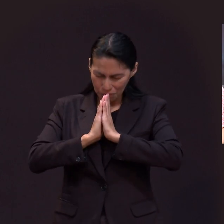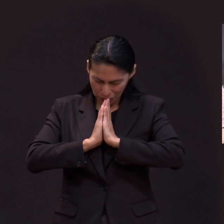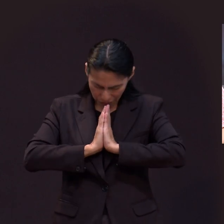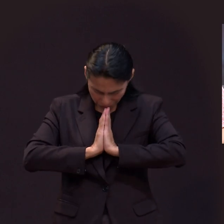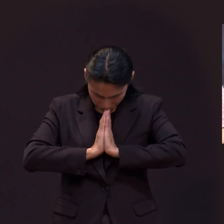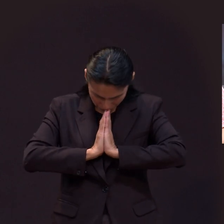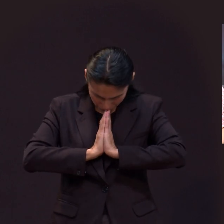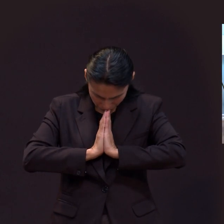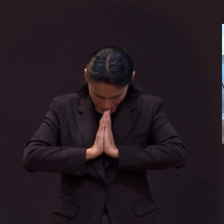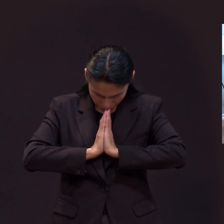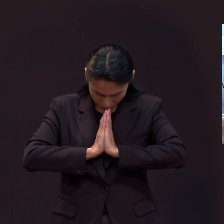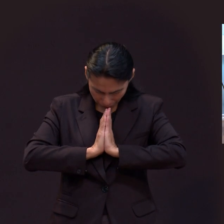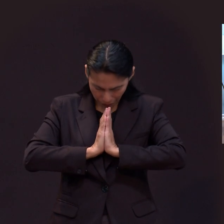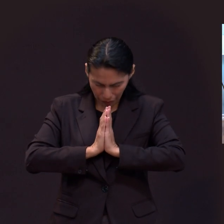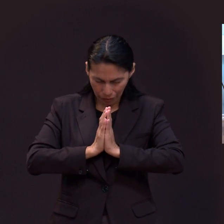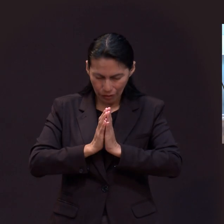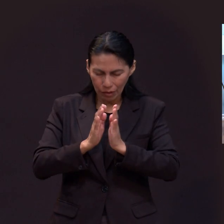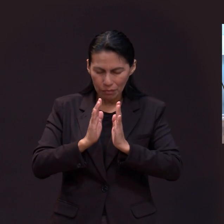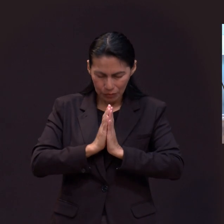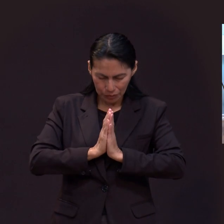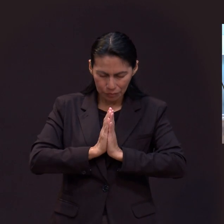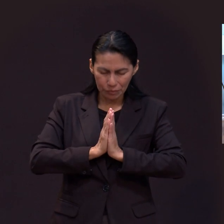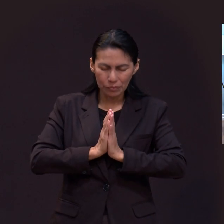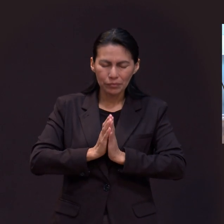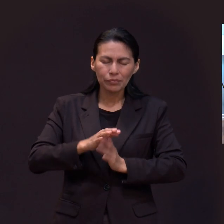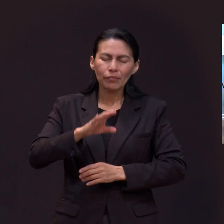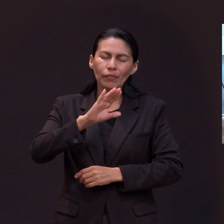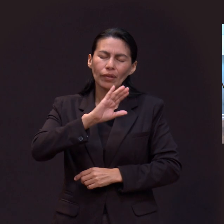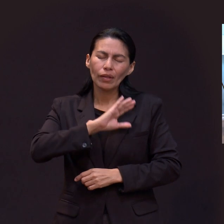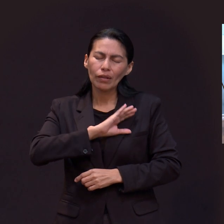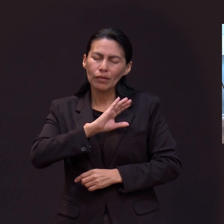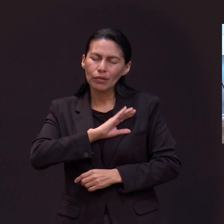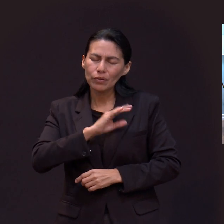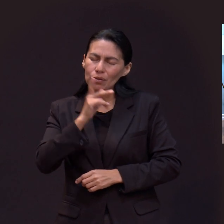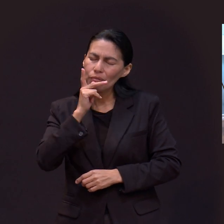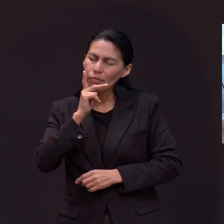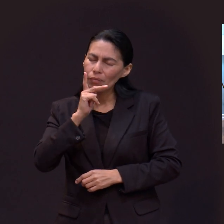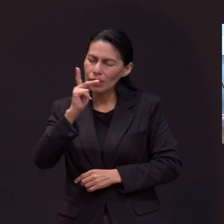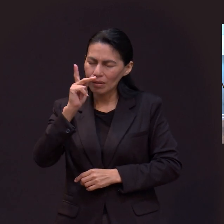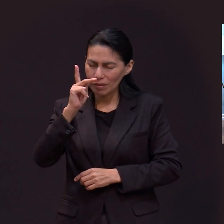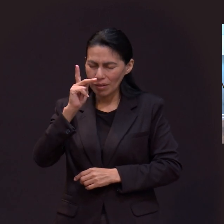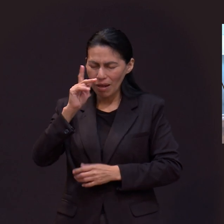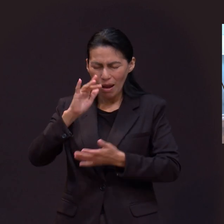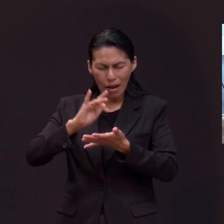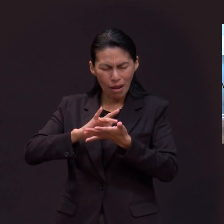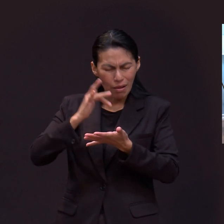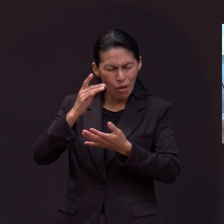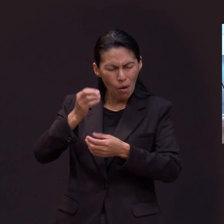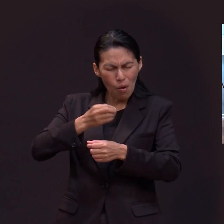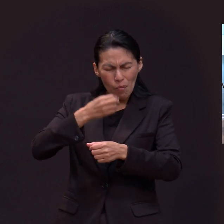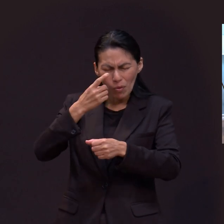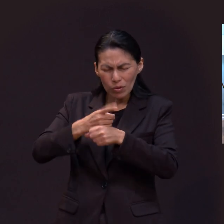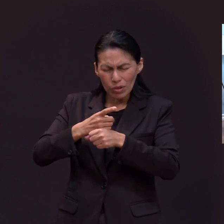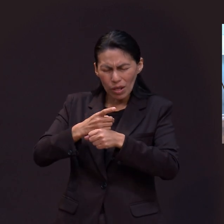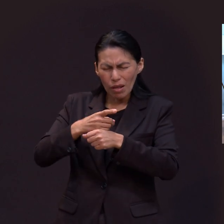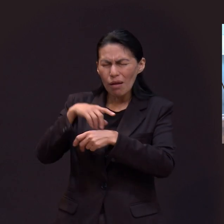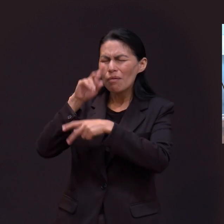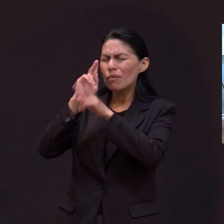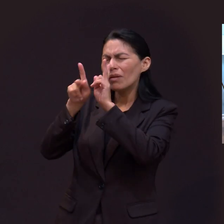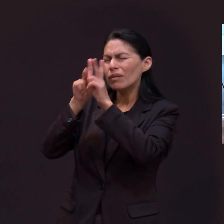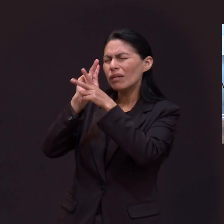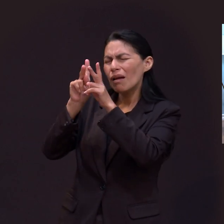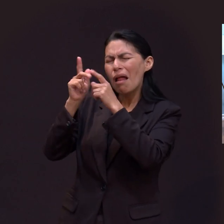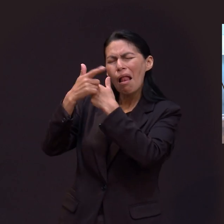amén mi querido padre señor gracias por el privilegio de hablar contigo en